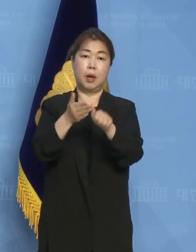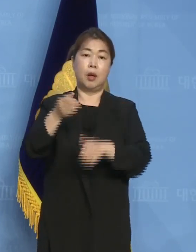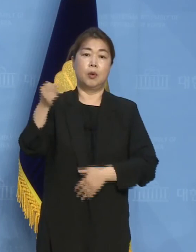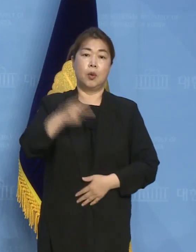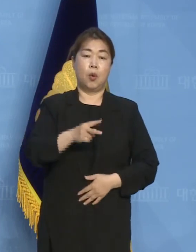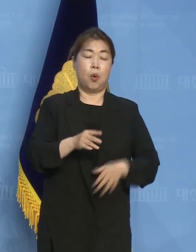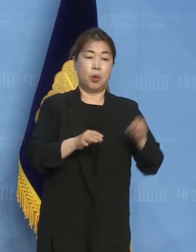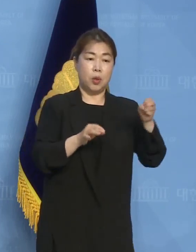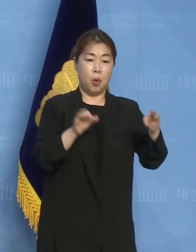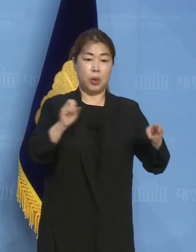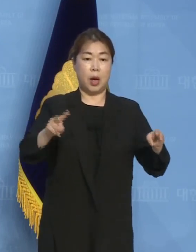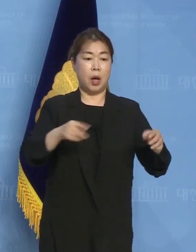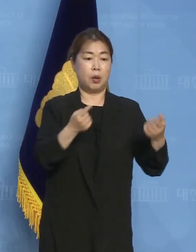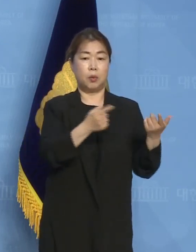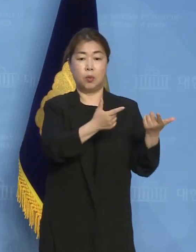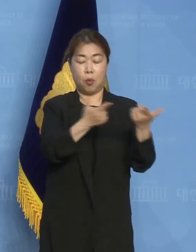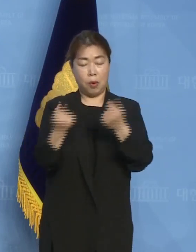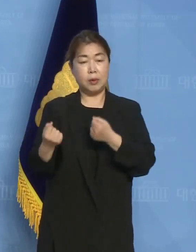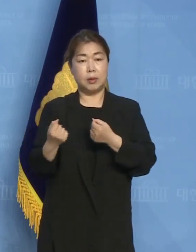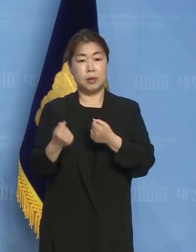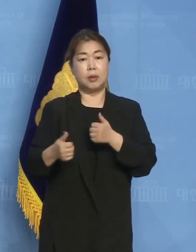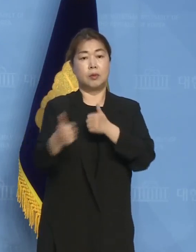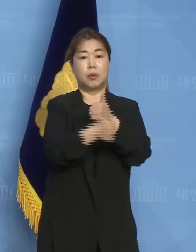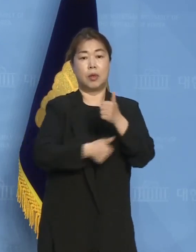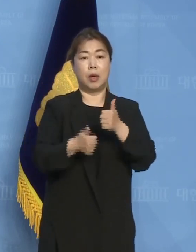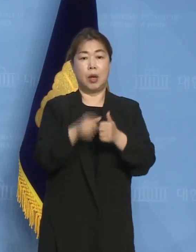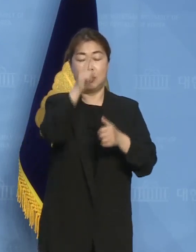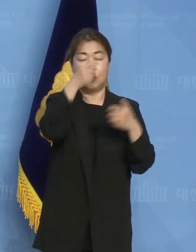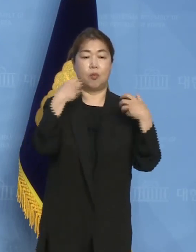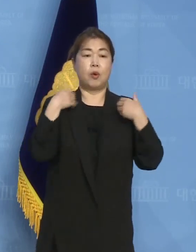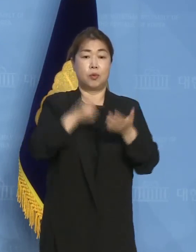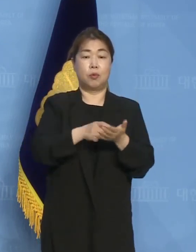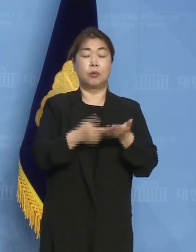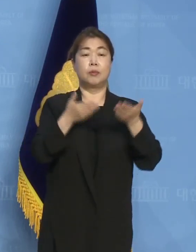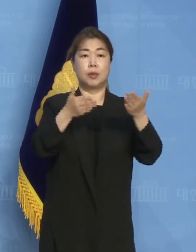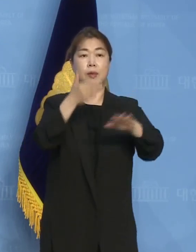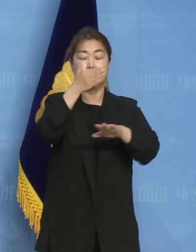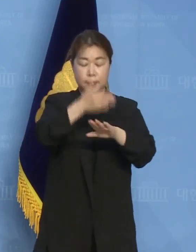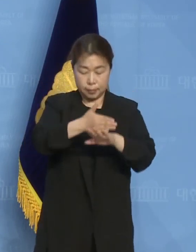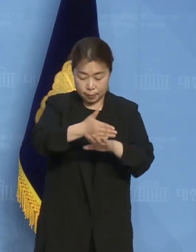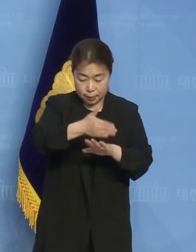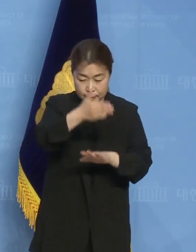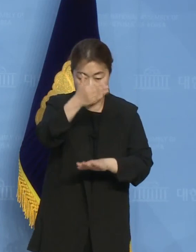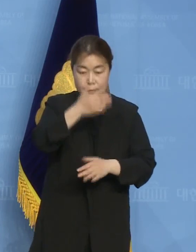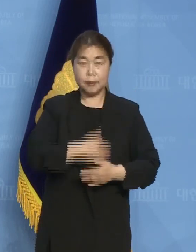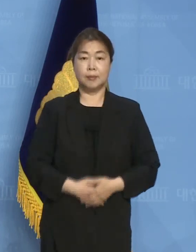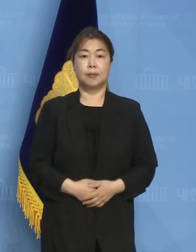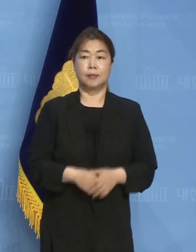또 여야 동료 의원님들께 그리고 정부에게 촉구합니다. 감사합니다.